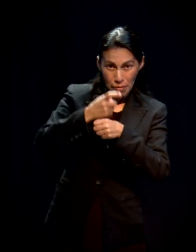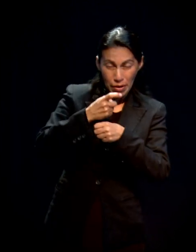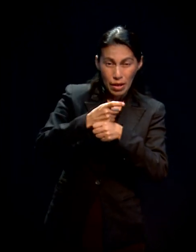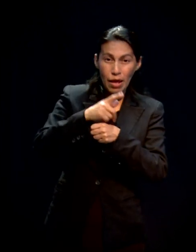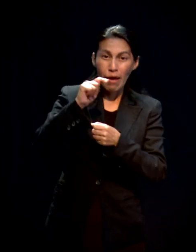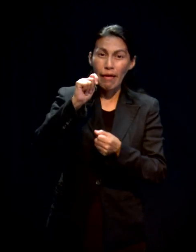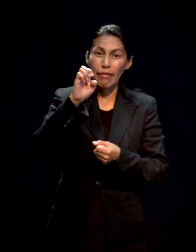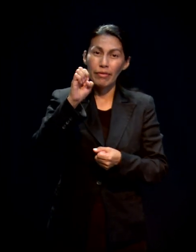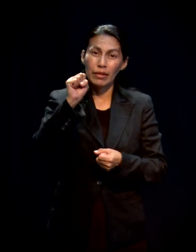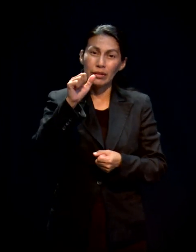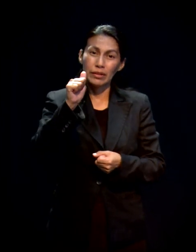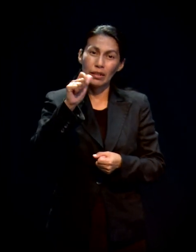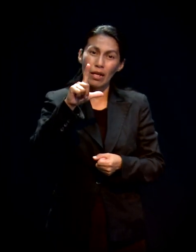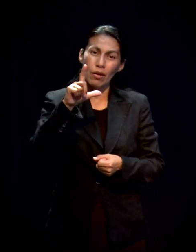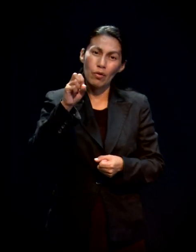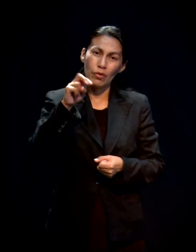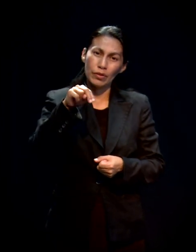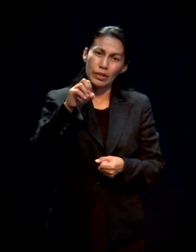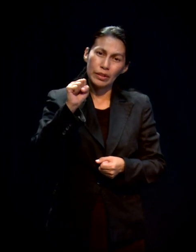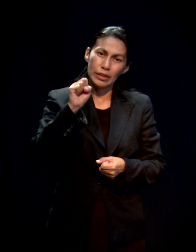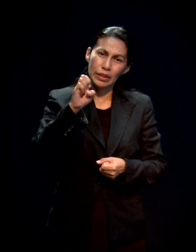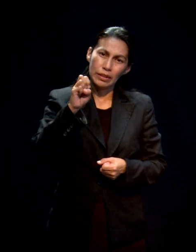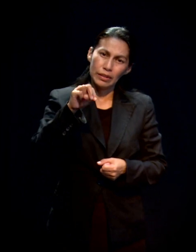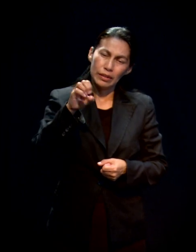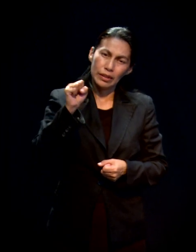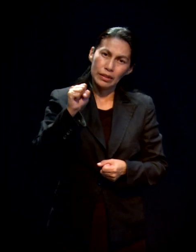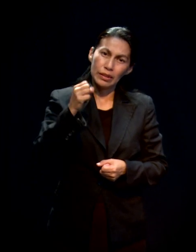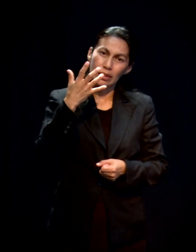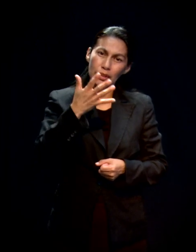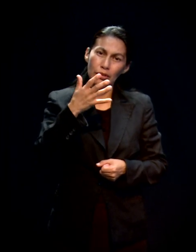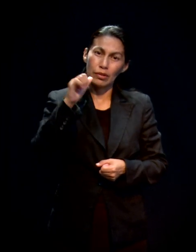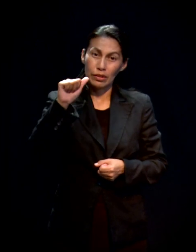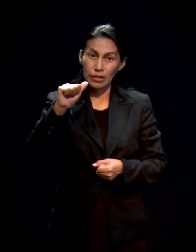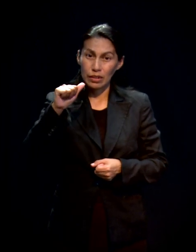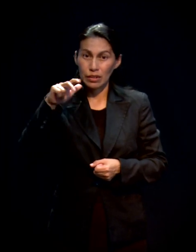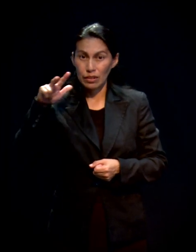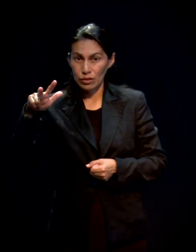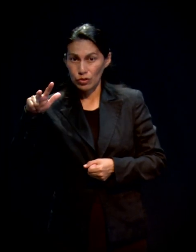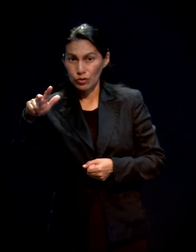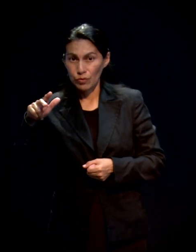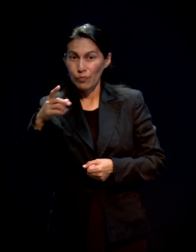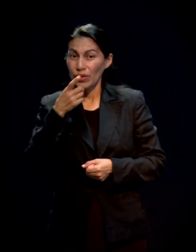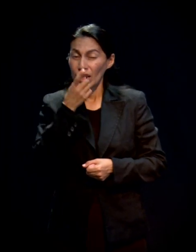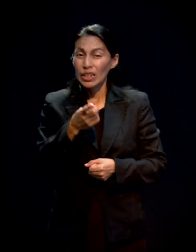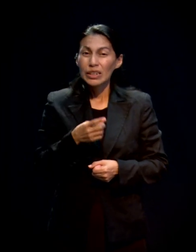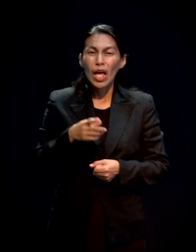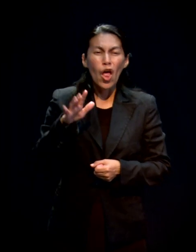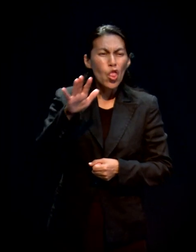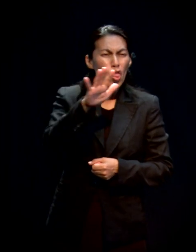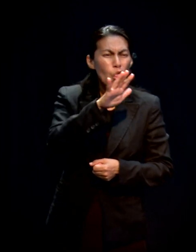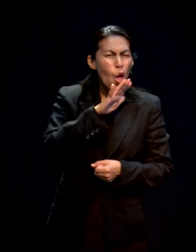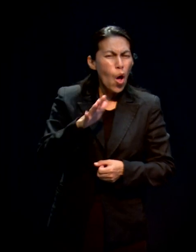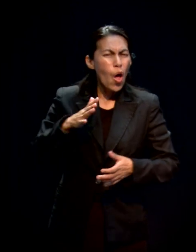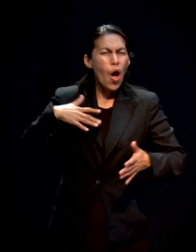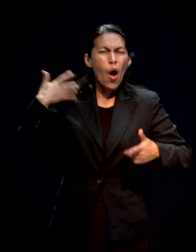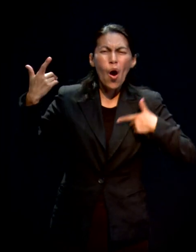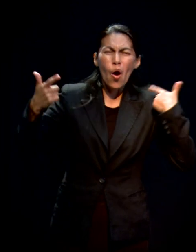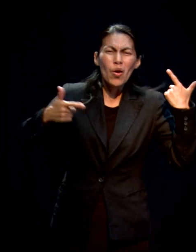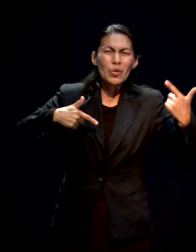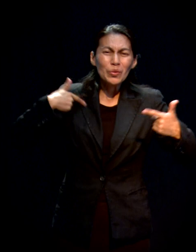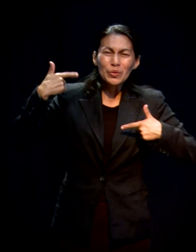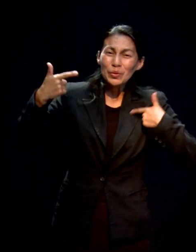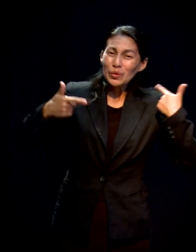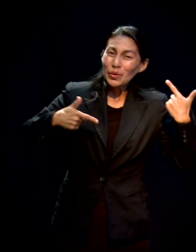16 al 18 horas sin cesar pero antes dice están siempre gozosos